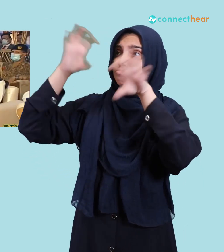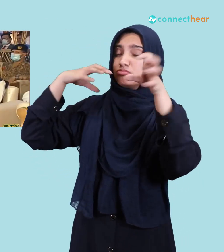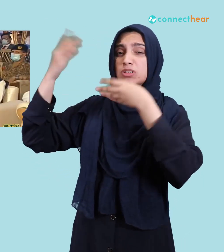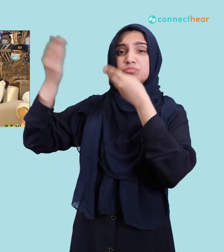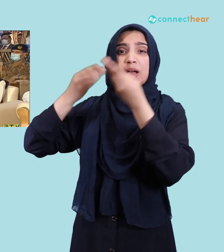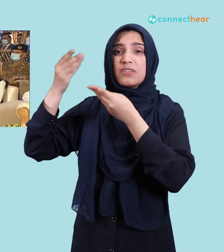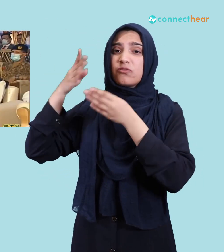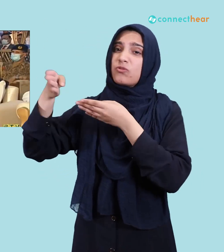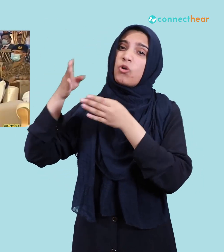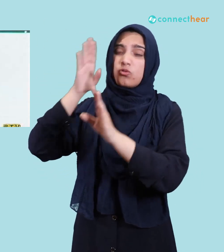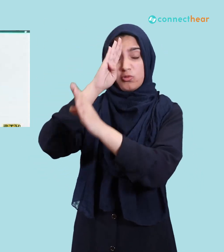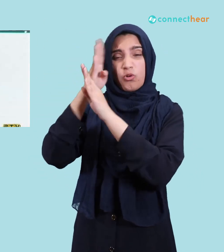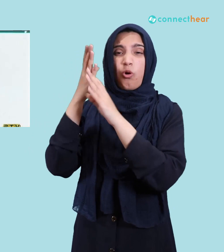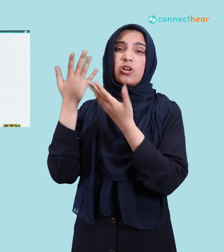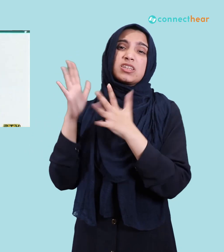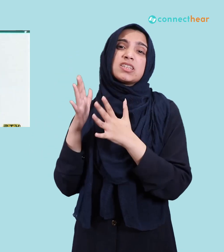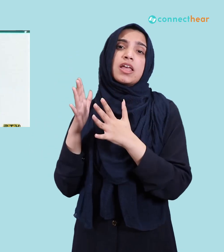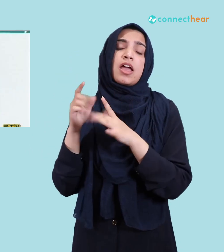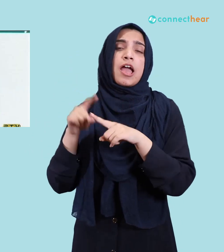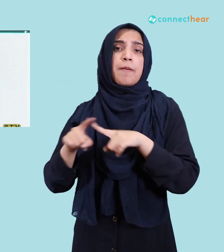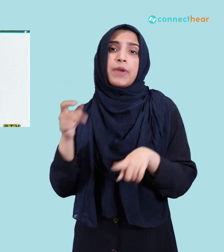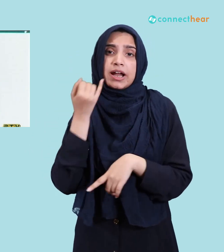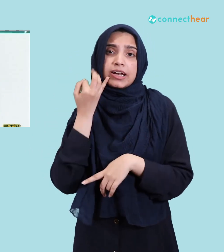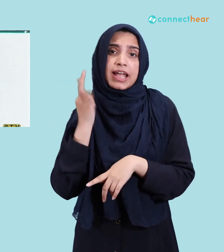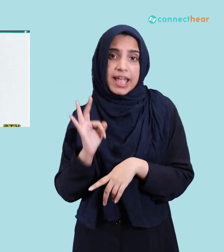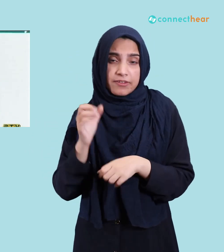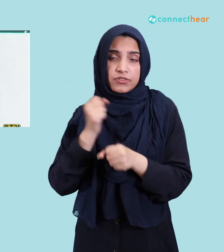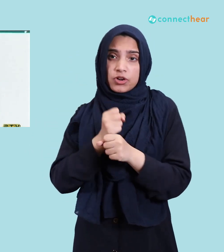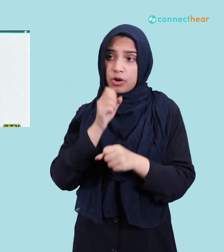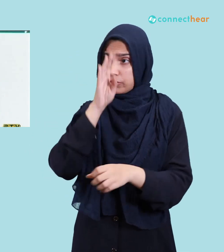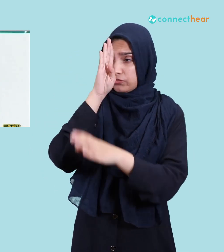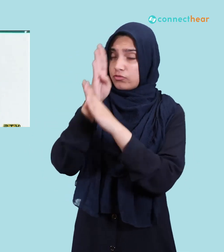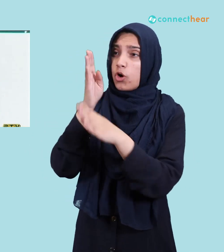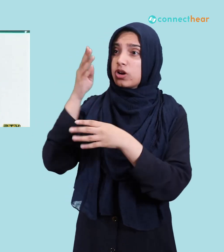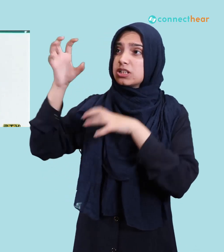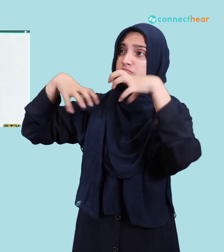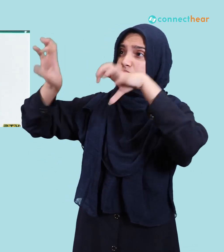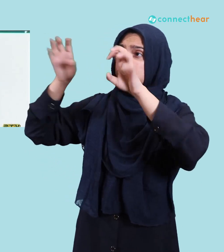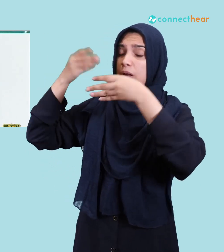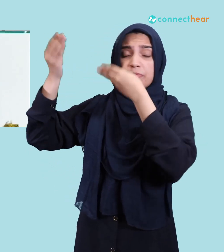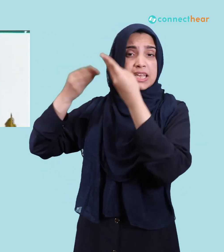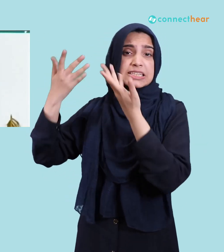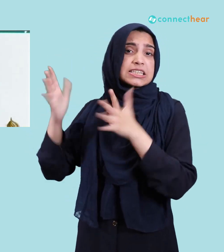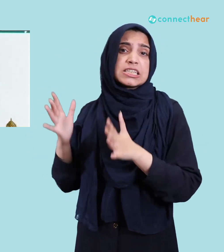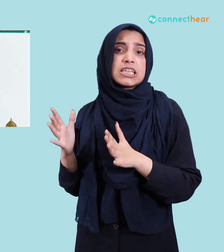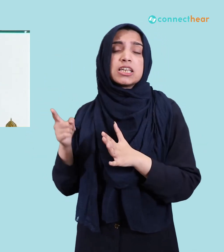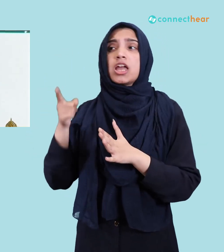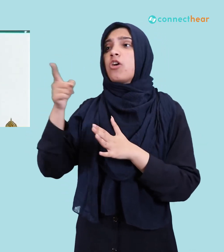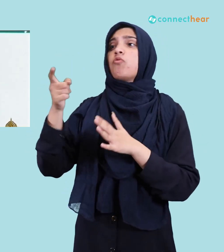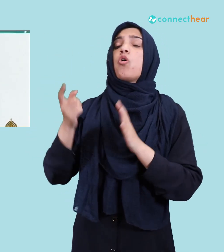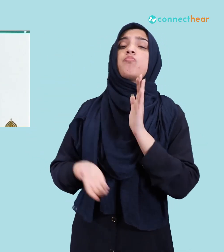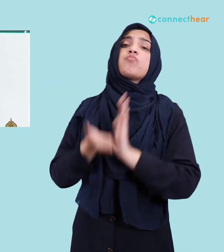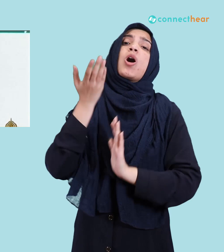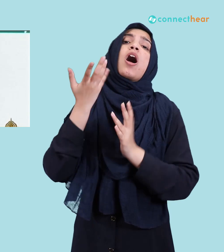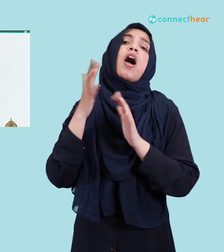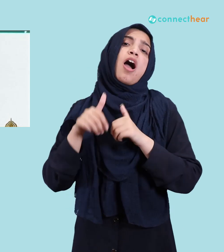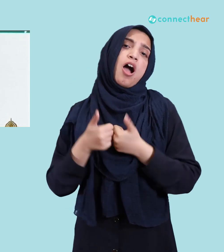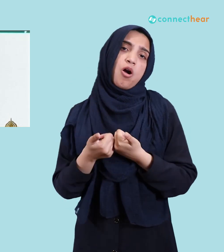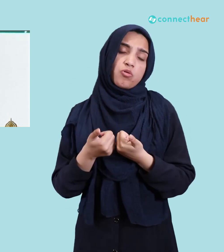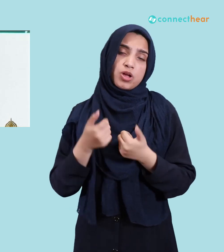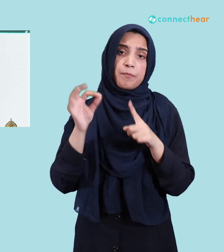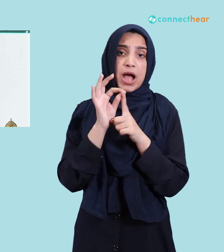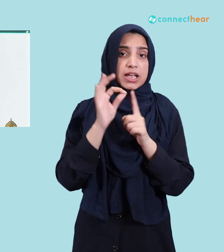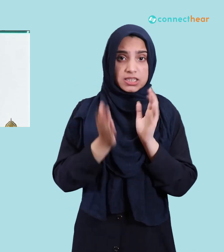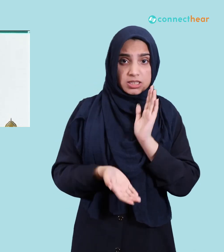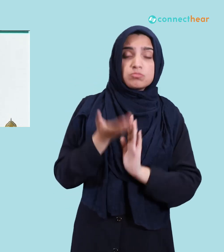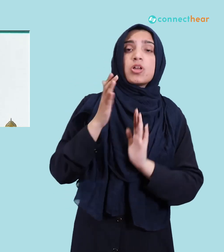گی نہیں، آپ کی دولت کیسے بڑھے گی؟ تو اگر آپ کی ایکسپورٹس نہیں بڑھتی تو ملک کی دولت تو نہیں